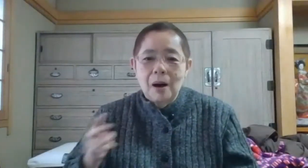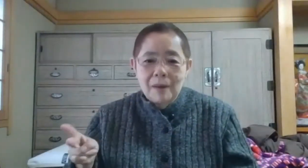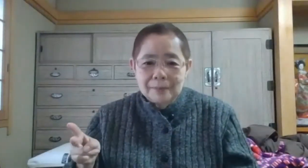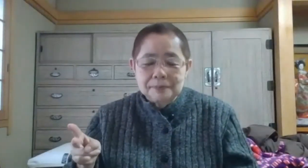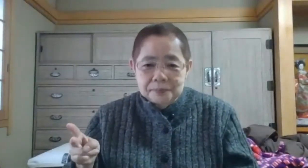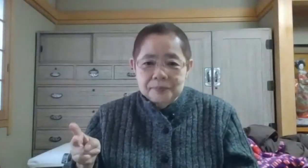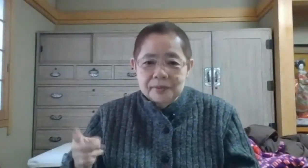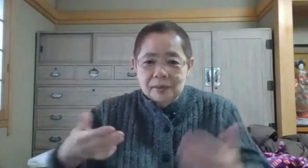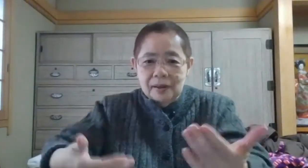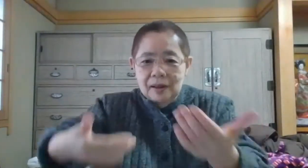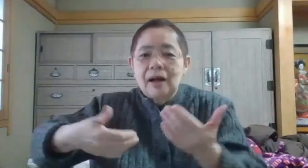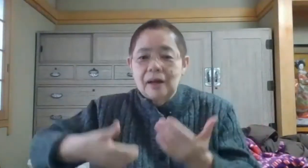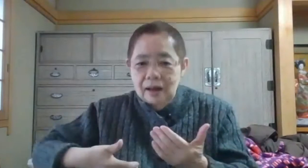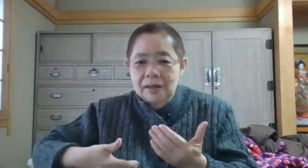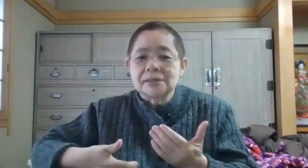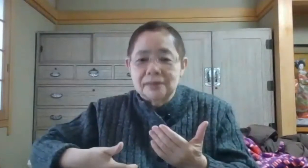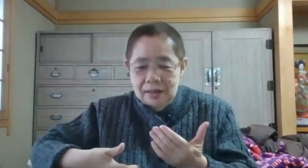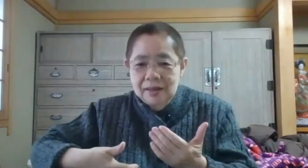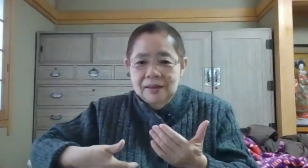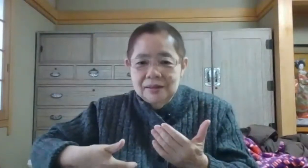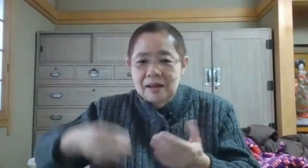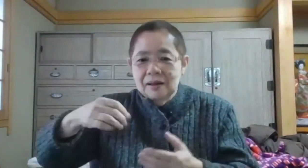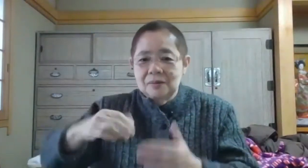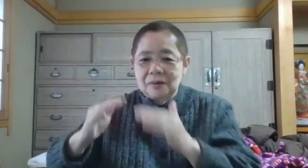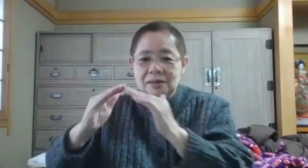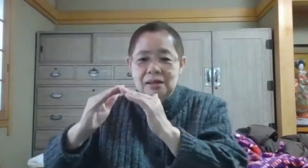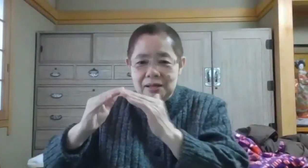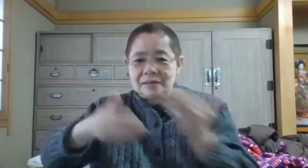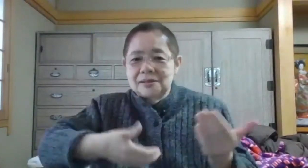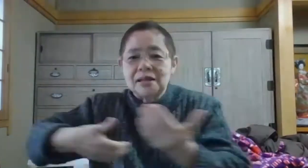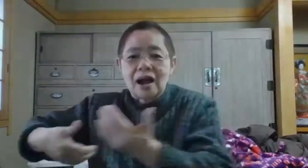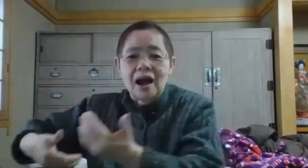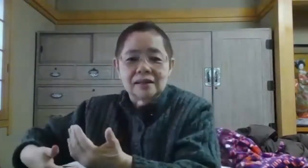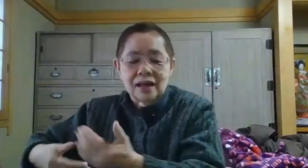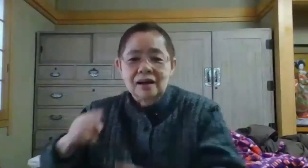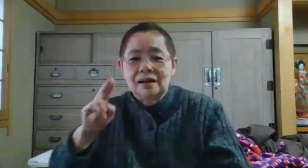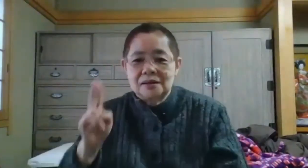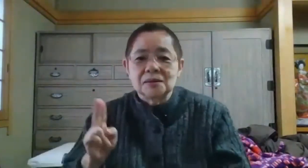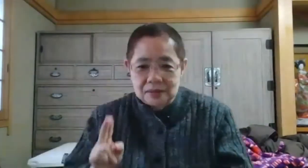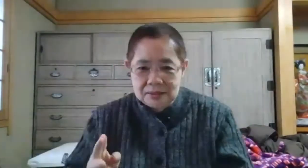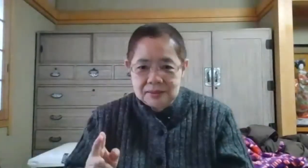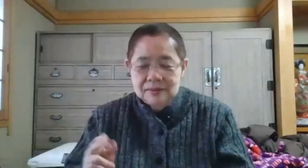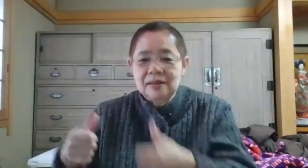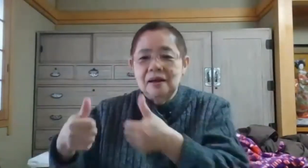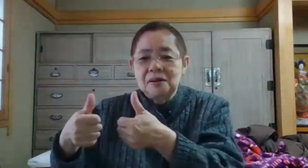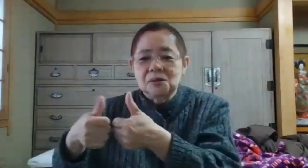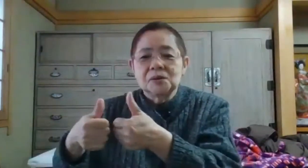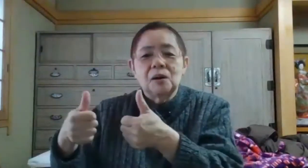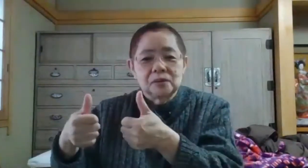は扱って家に連れて帰ったそうですで相談を